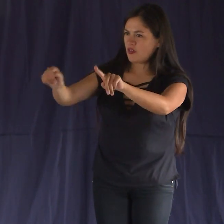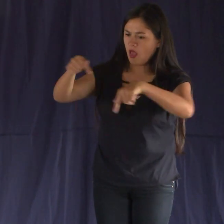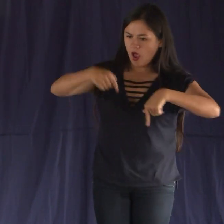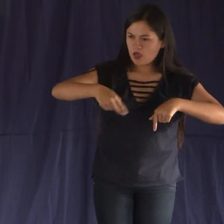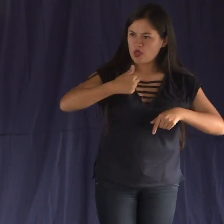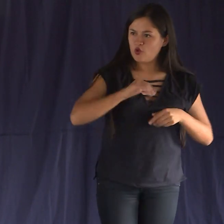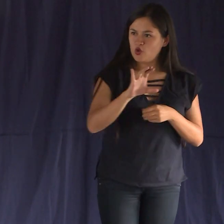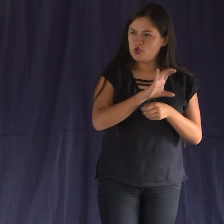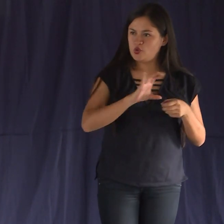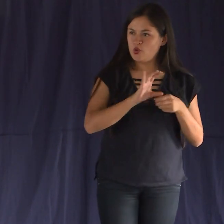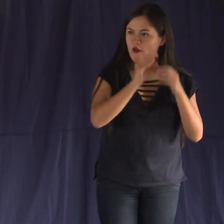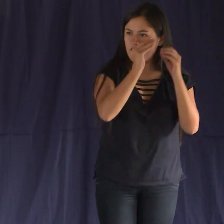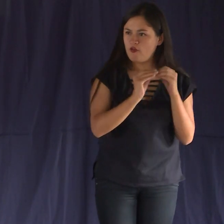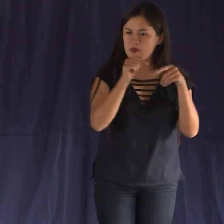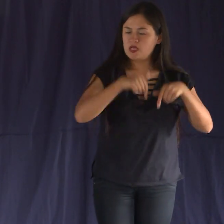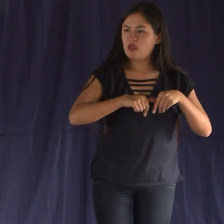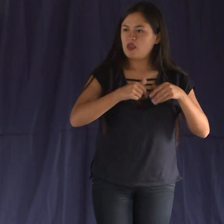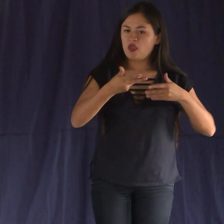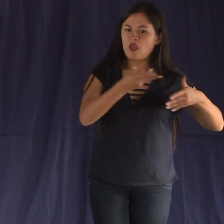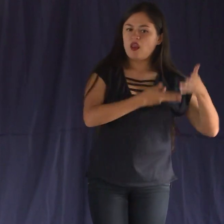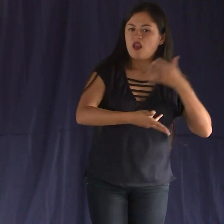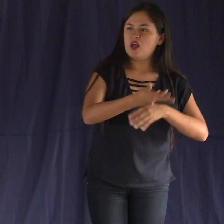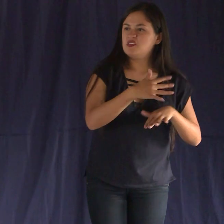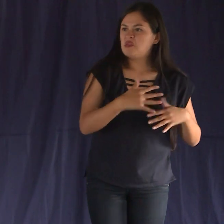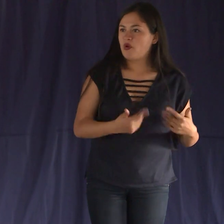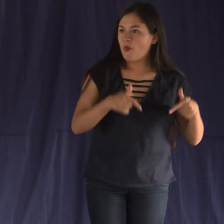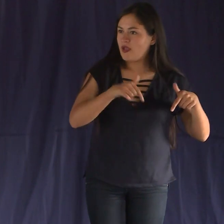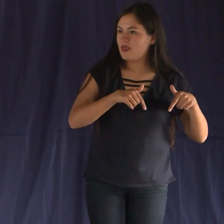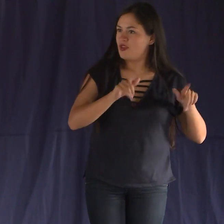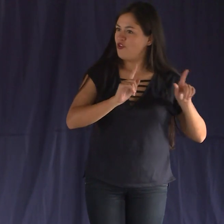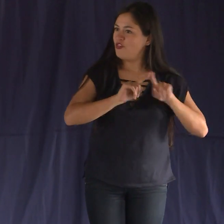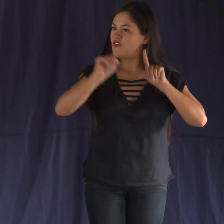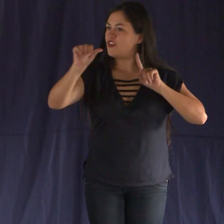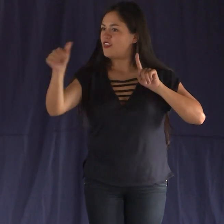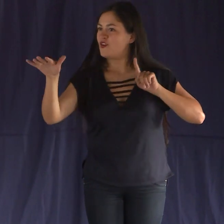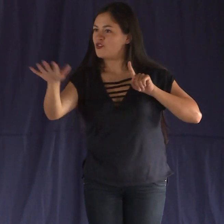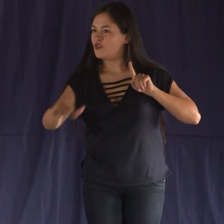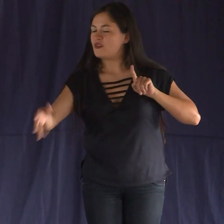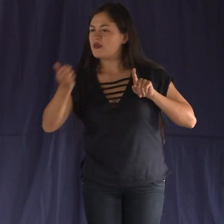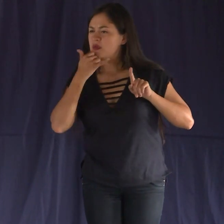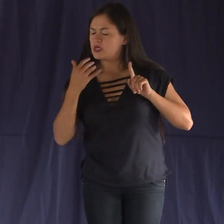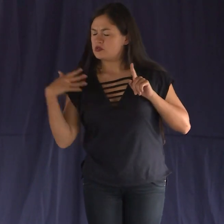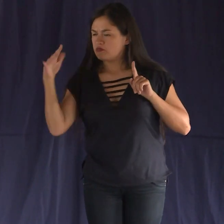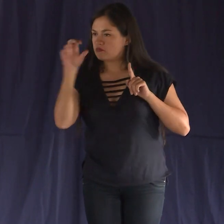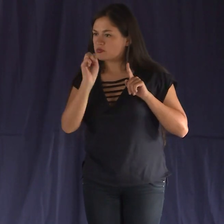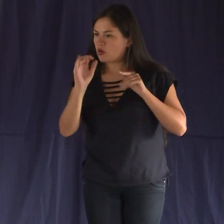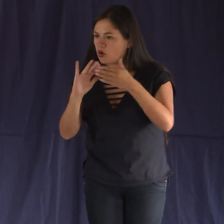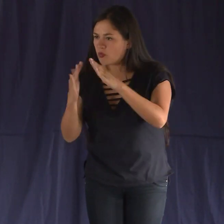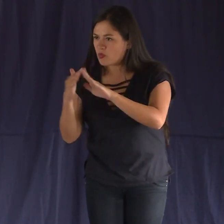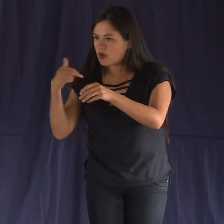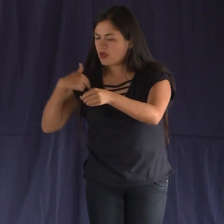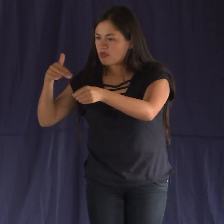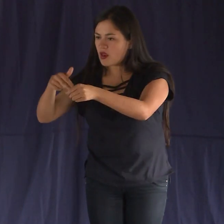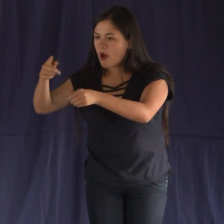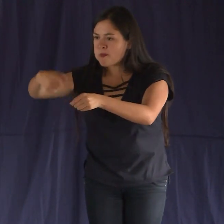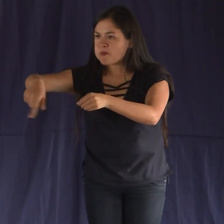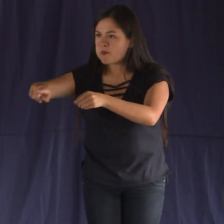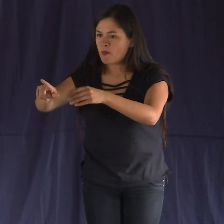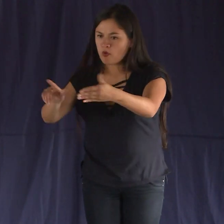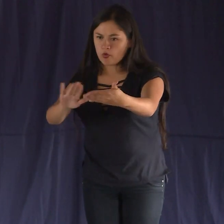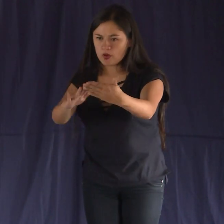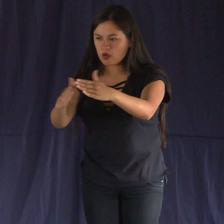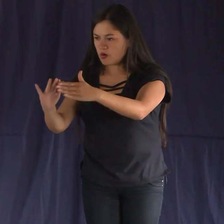la que nosotros tenemos aquí en la ciudad. Entonces empiezo a ver cómo las comunidades indígenas se relacionan entre